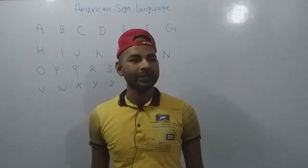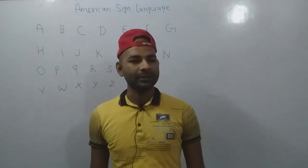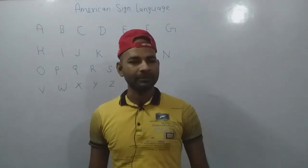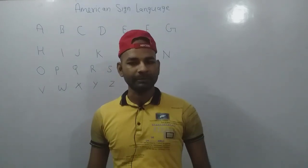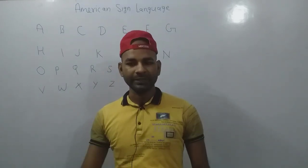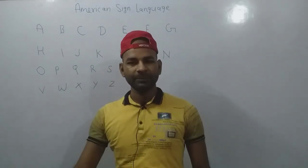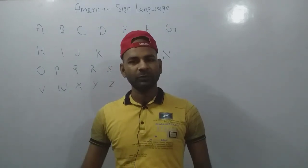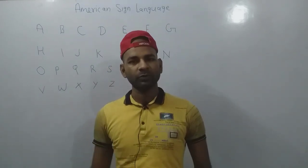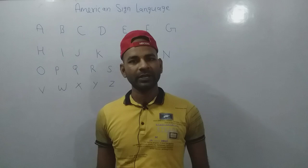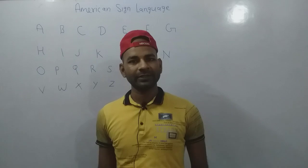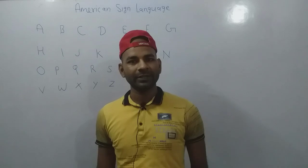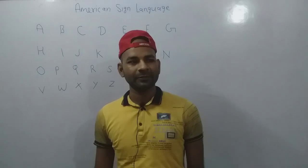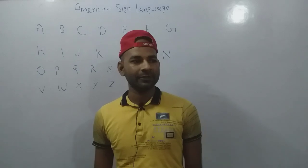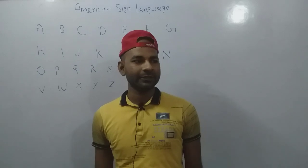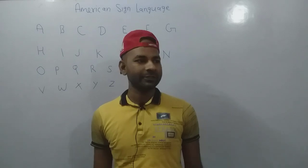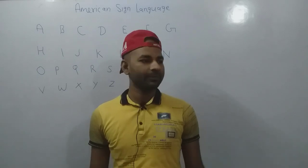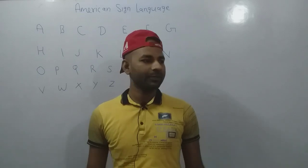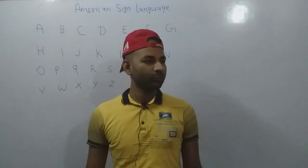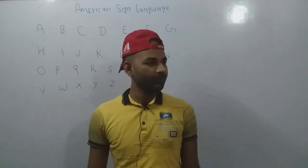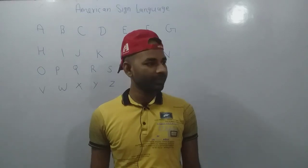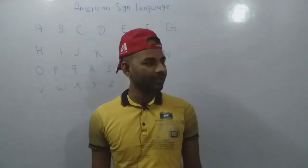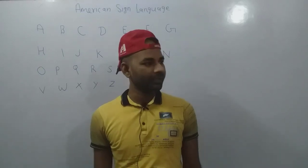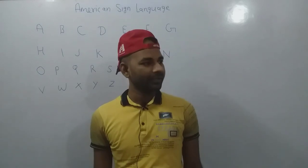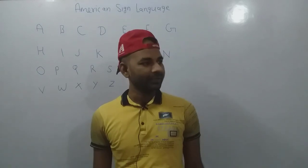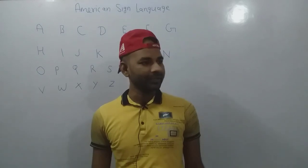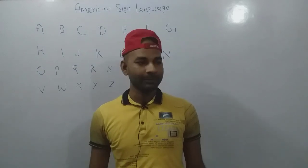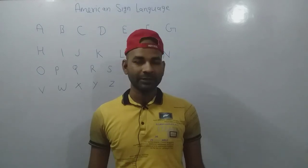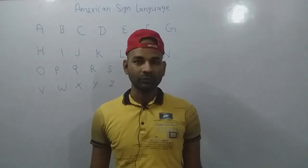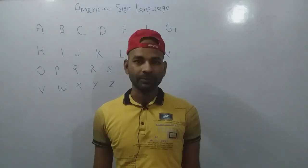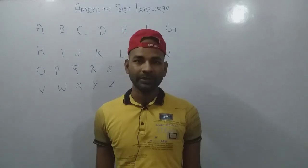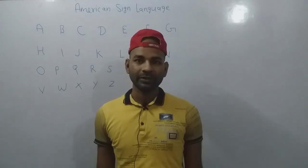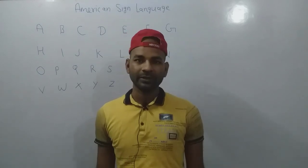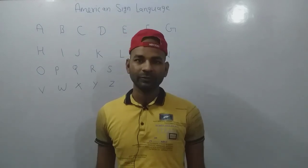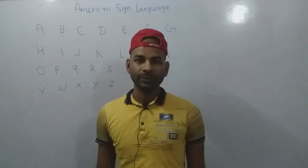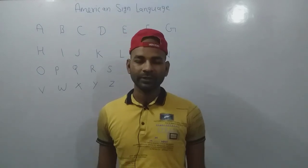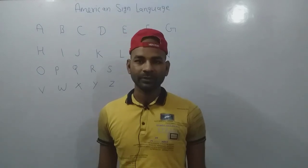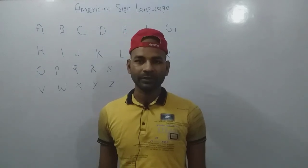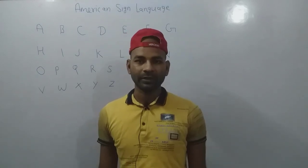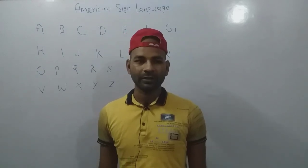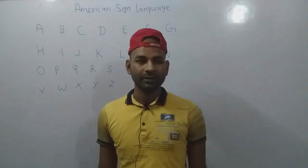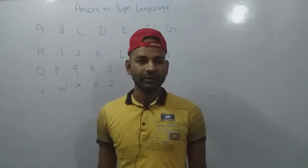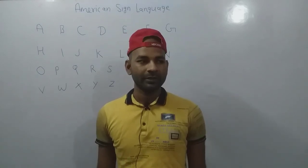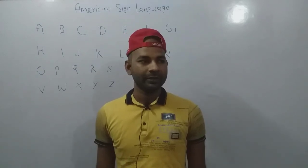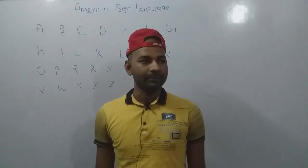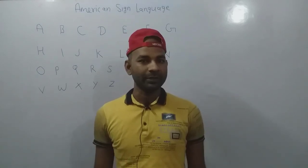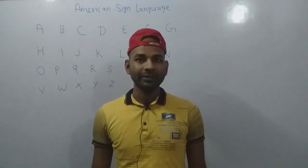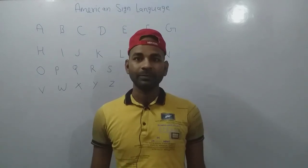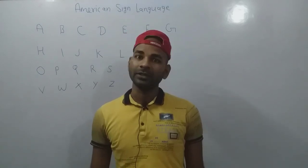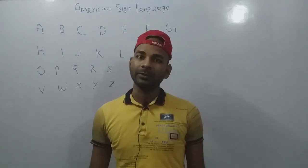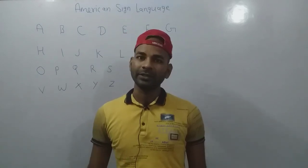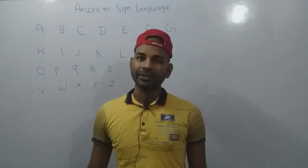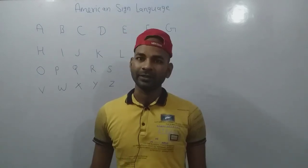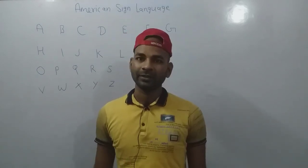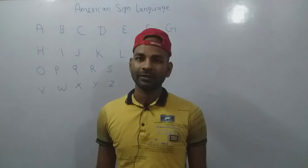यार मैंने यहीं पे दूध रखा था यार, किसने पी लिया? तुमने पिया क्या? नहीं यार मैंने तो नहीं पिया। तो फिर किसने पिया? बिल्ली ने पी लिया, बिल्ली ने।